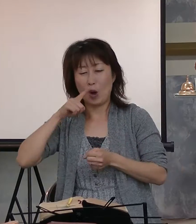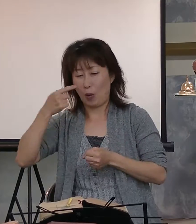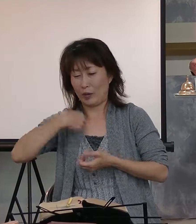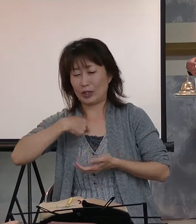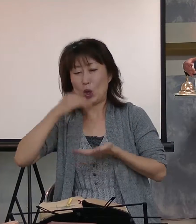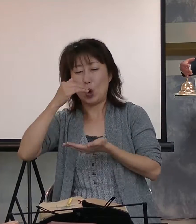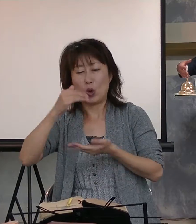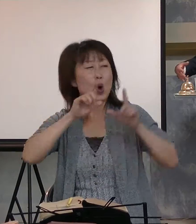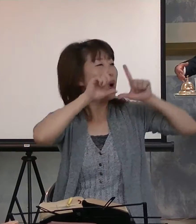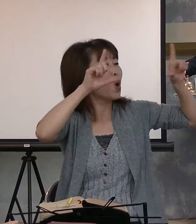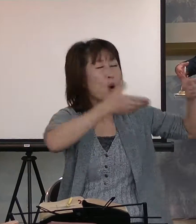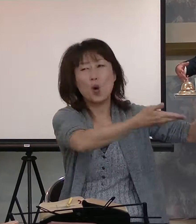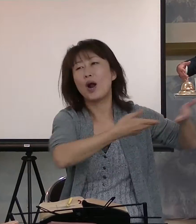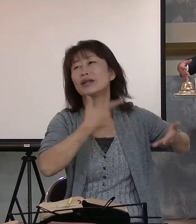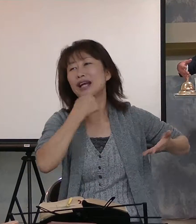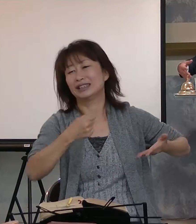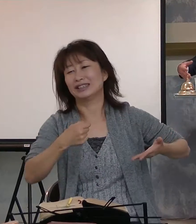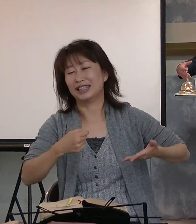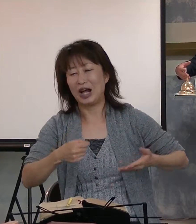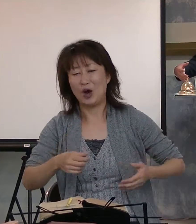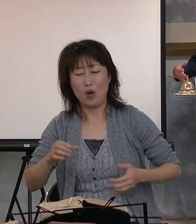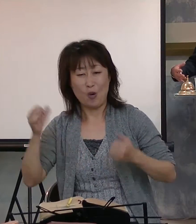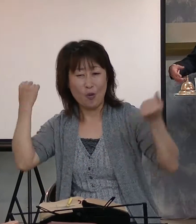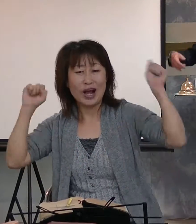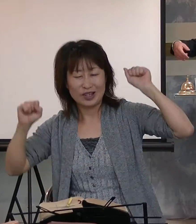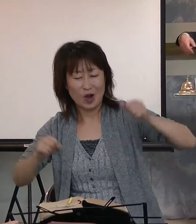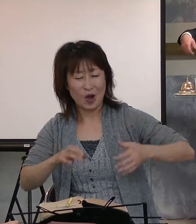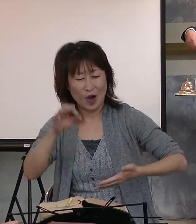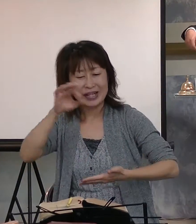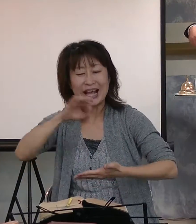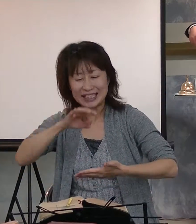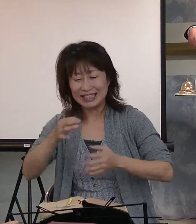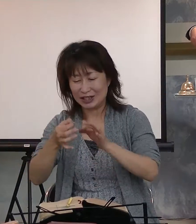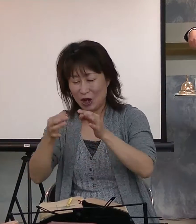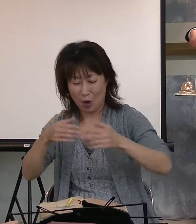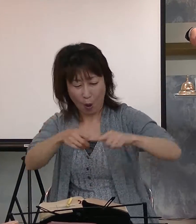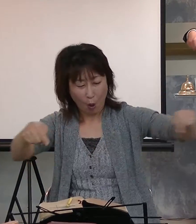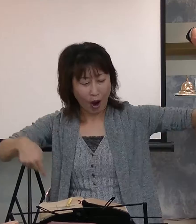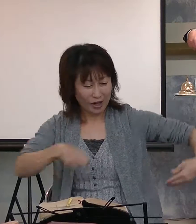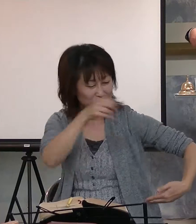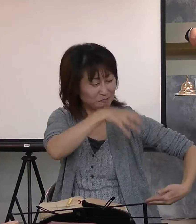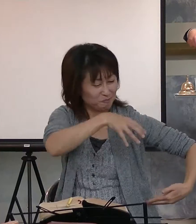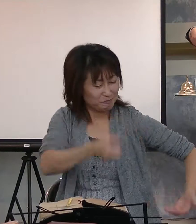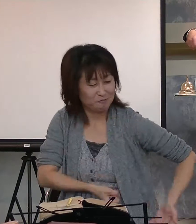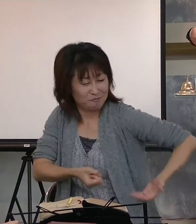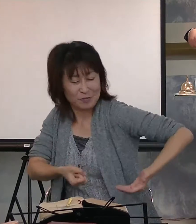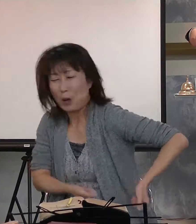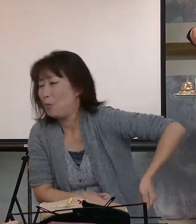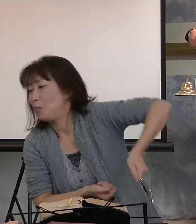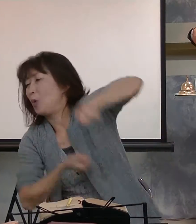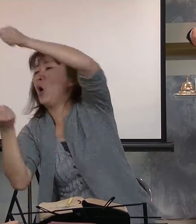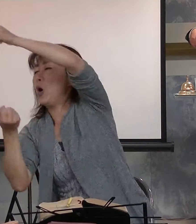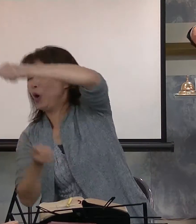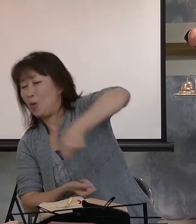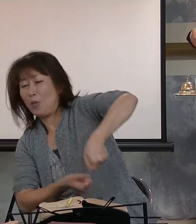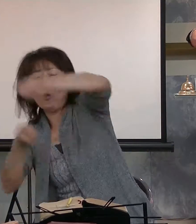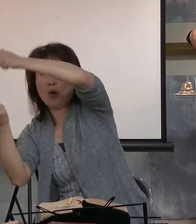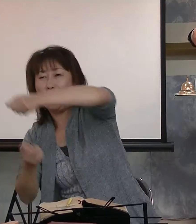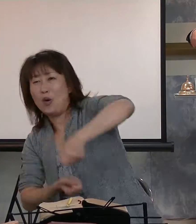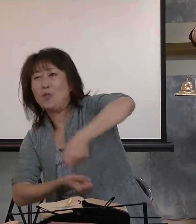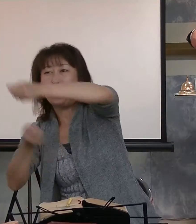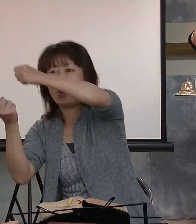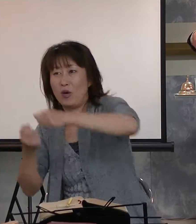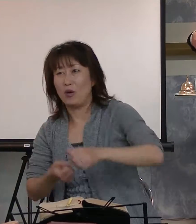う献金を箱に詰め込んでもう入れるわけですよ。音がデラデラデラデラデラデラデラデラ、も